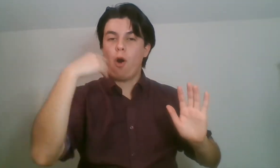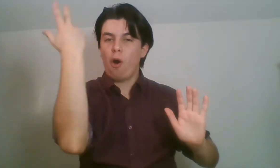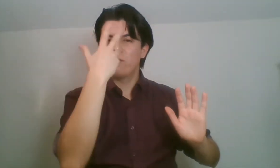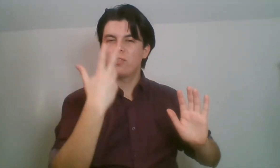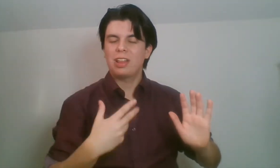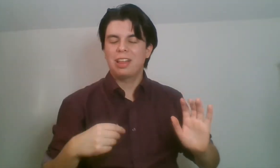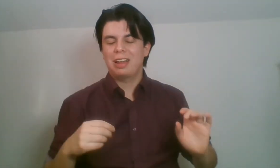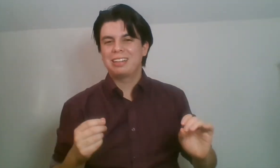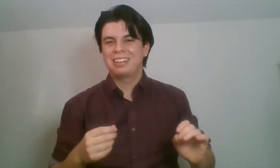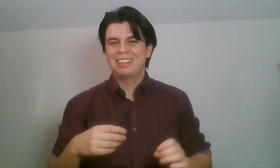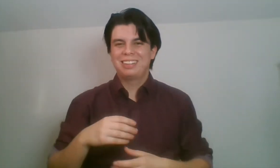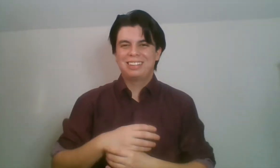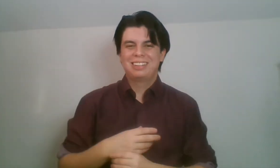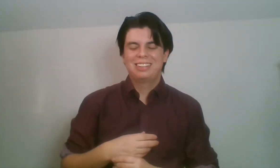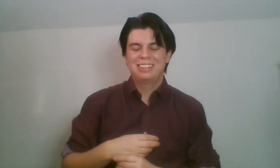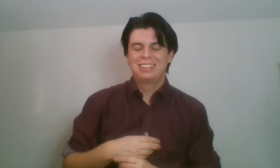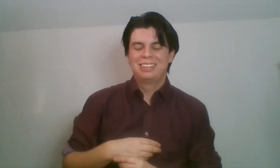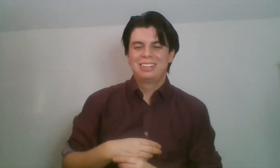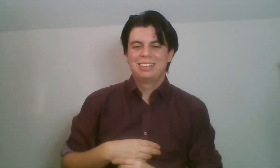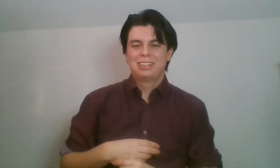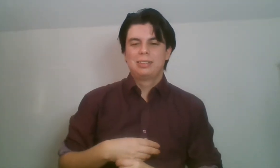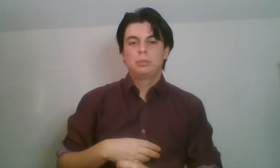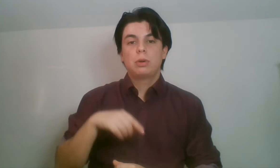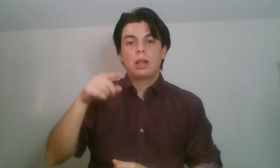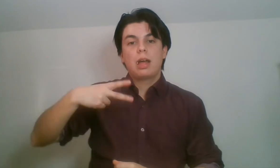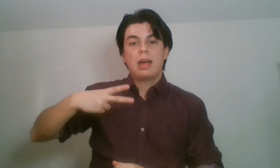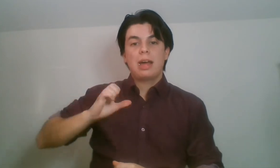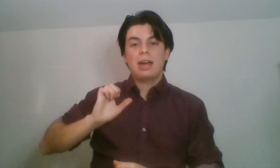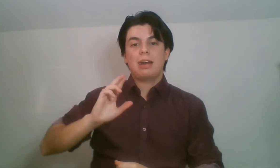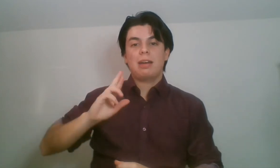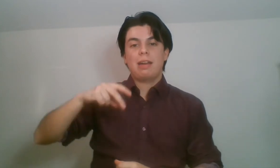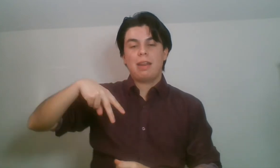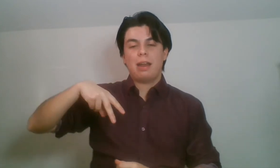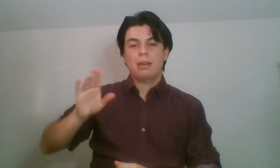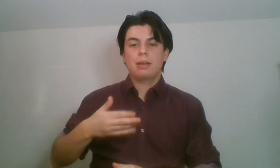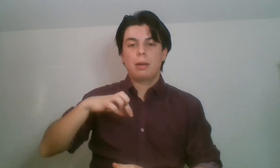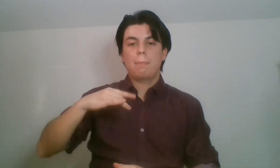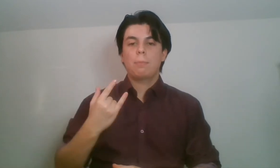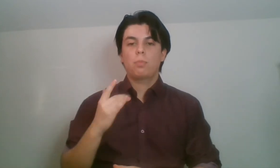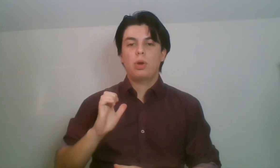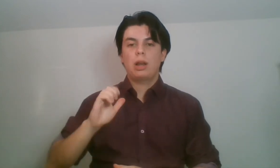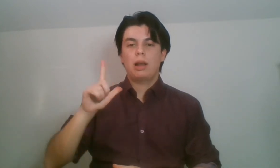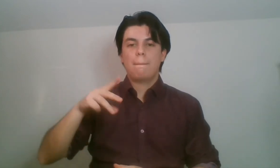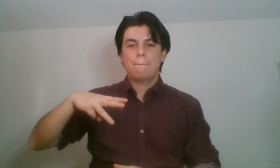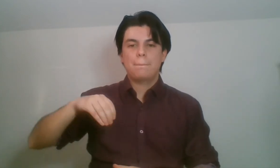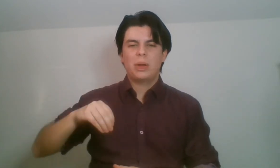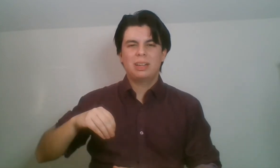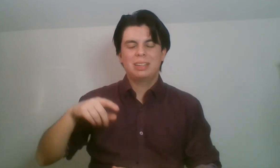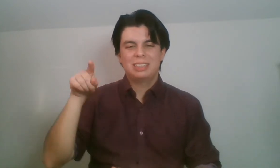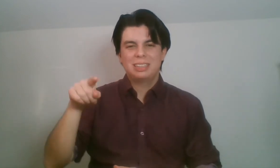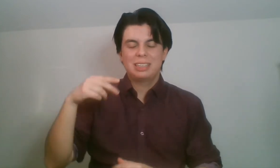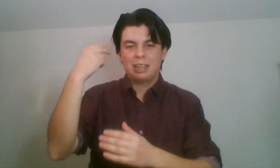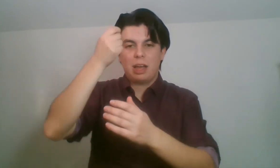sofisticados de la historia, digamos, ¿cierto? Una obra de arte para... Oye, bueno, Hernán Puelma es ese